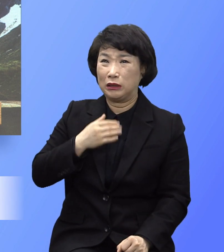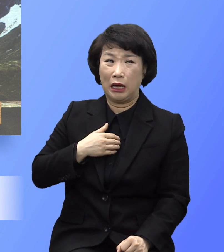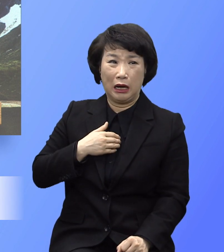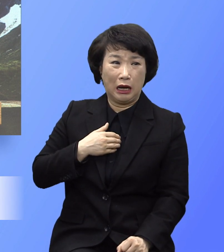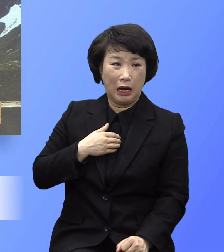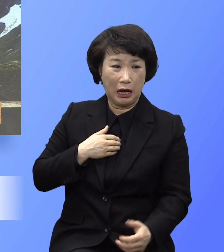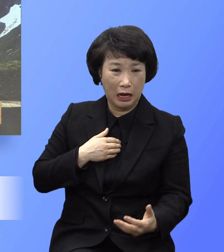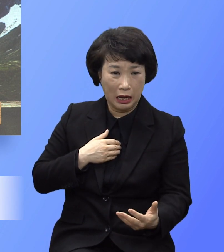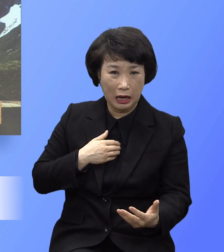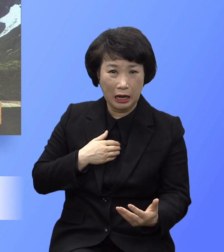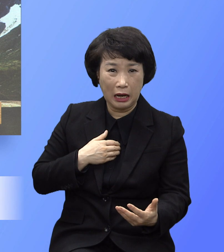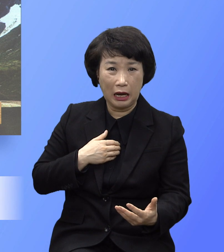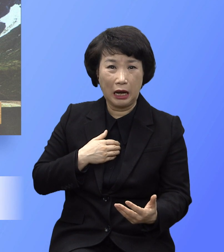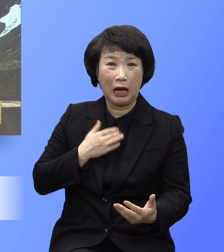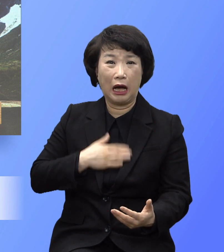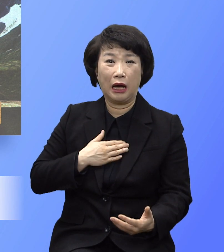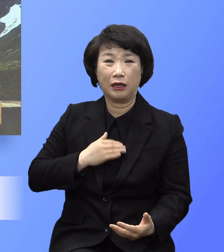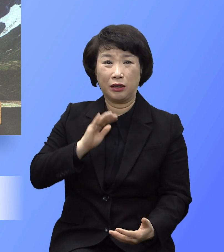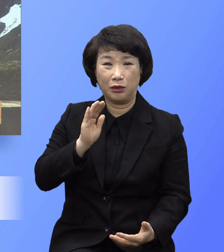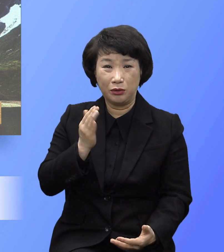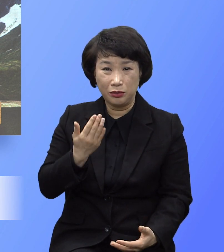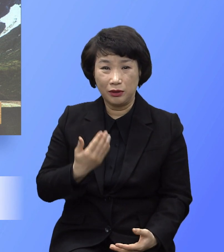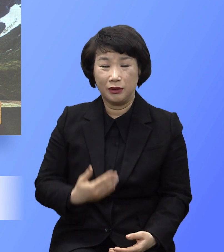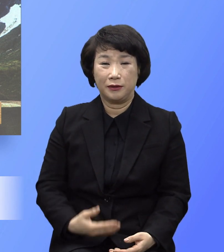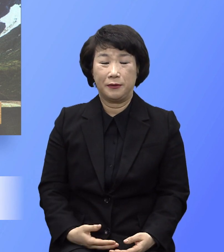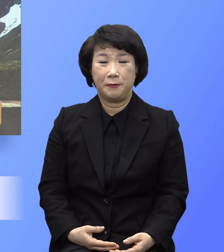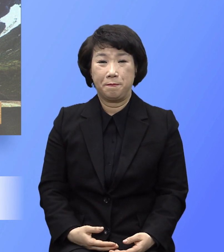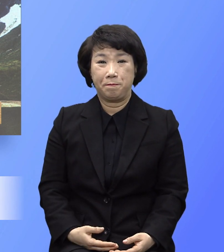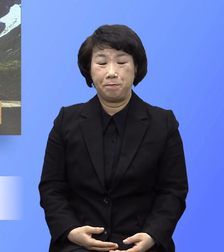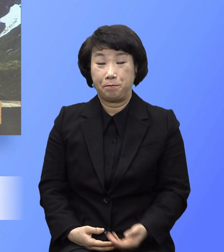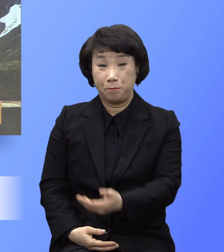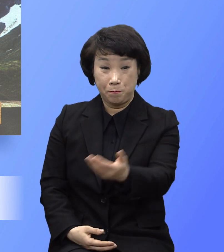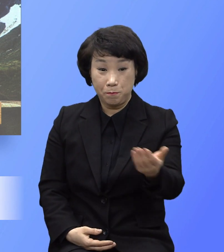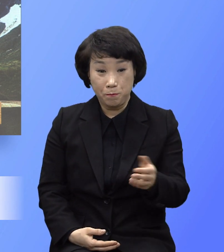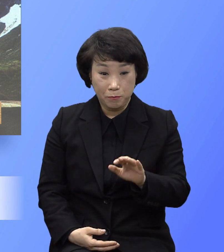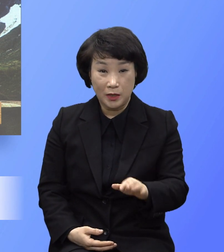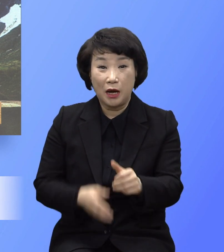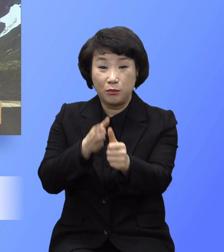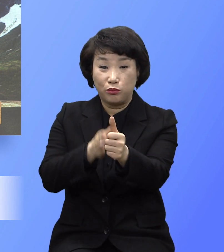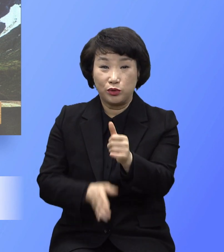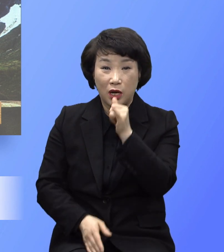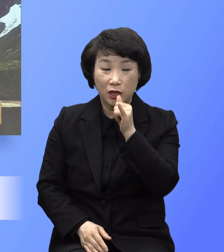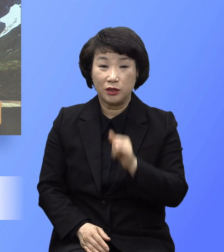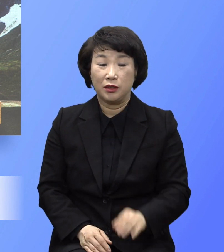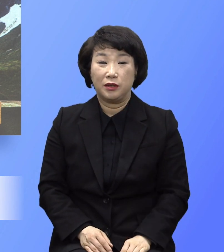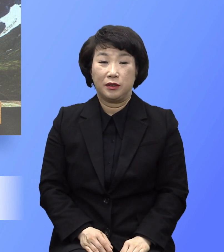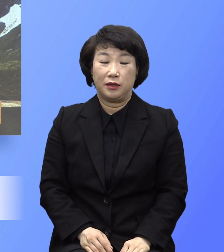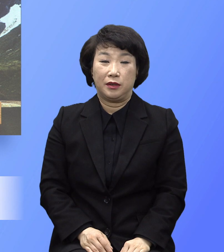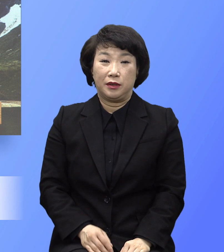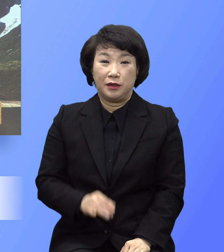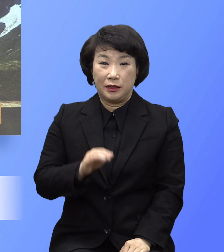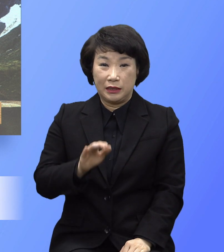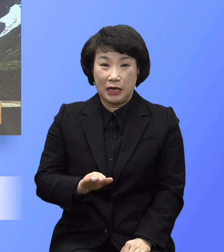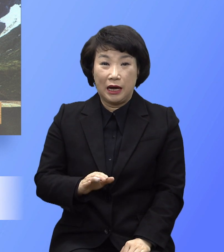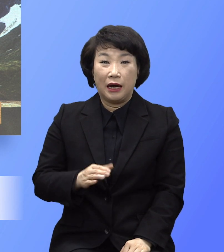않는구나. 답이 나오지 않냐 이 말입니다. 여러분 간절히 비옵나니